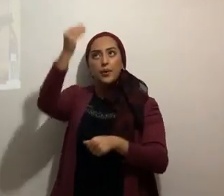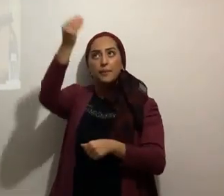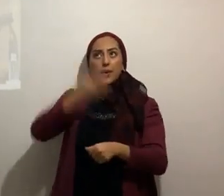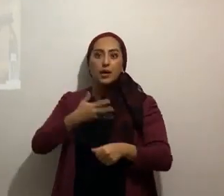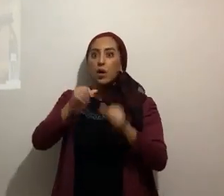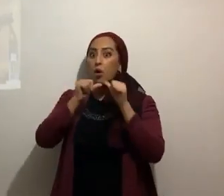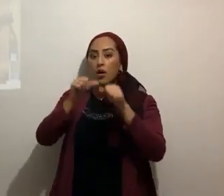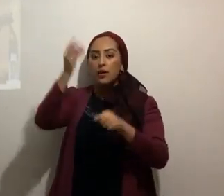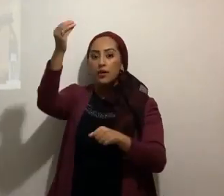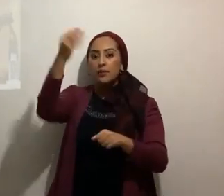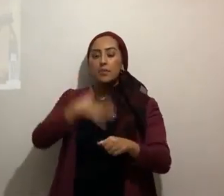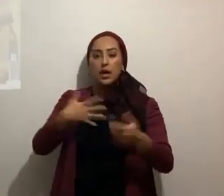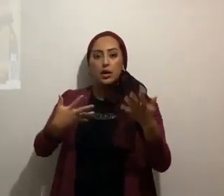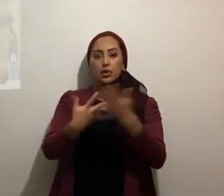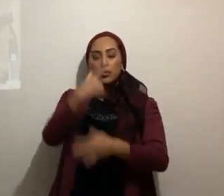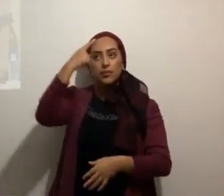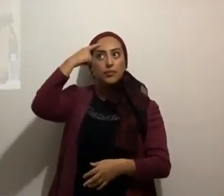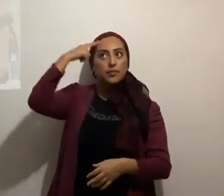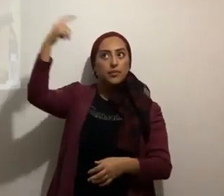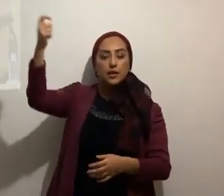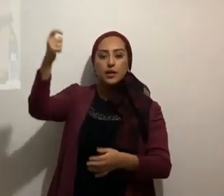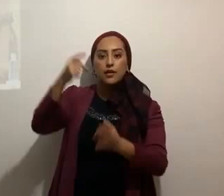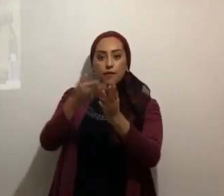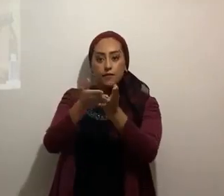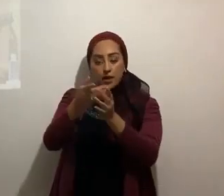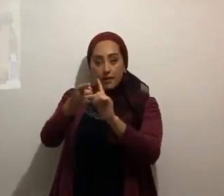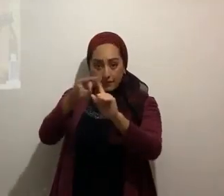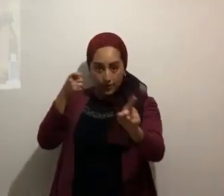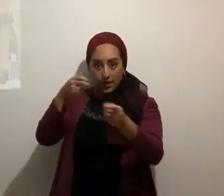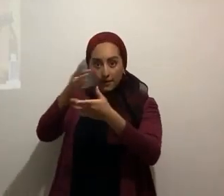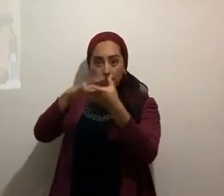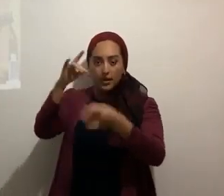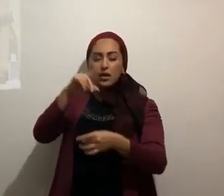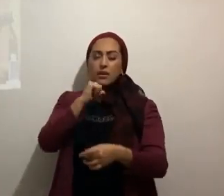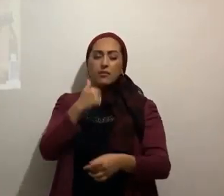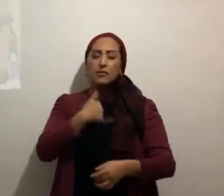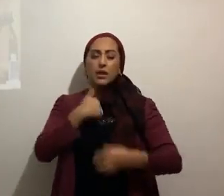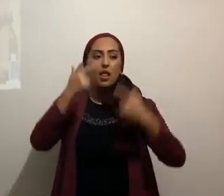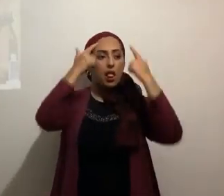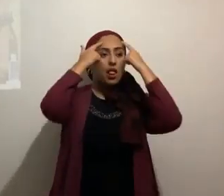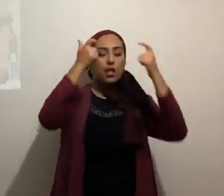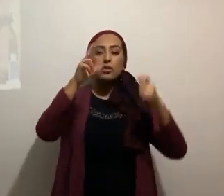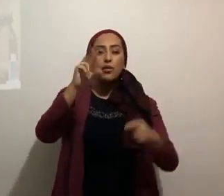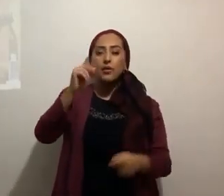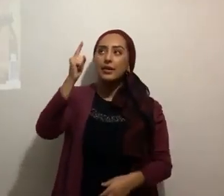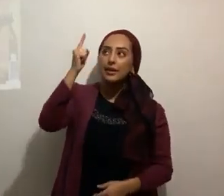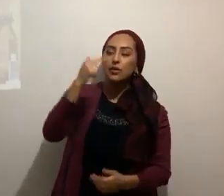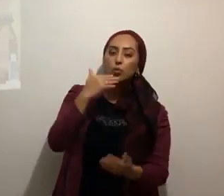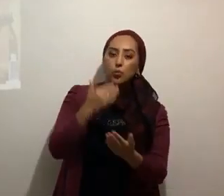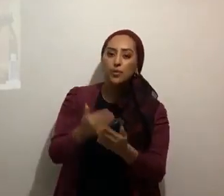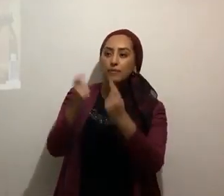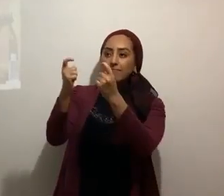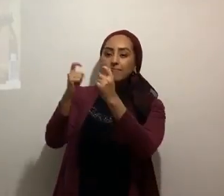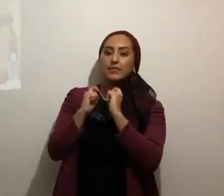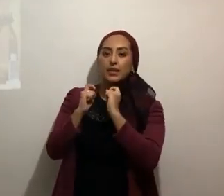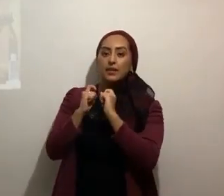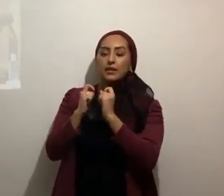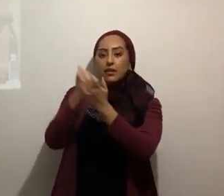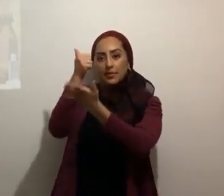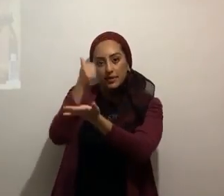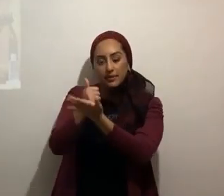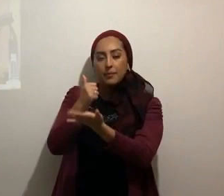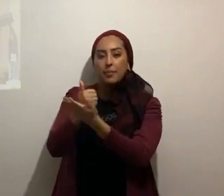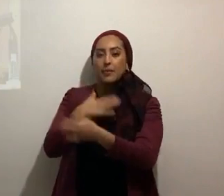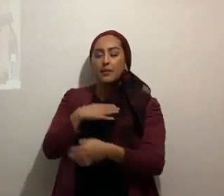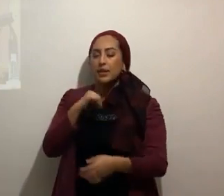recibiendo ideas de parte de Ruach HaKodesh, bendito es su nombre. No es que yo sea el grande, Él es bueno. Él es el único bueno, no es